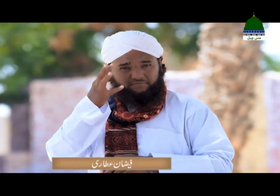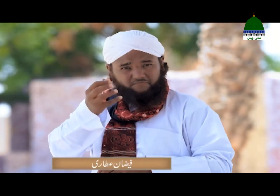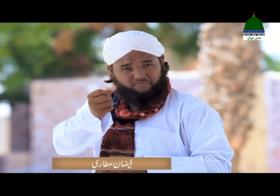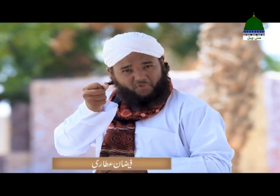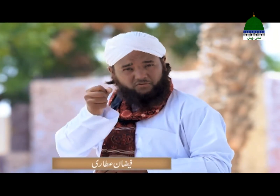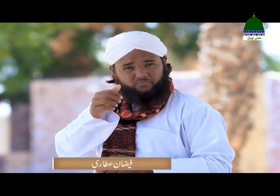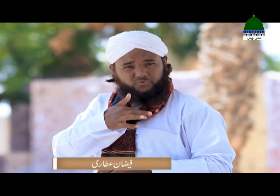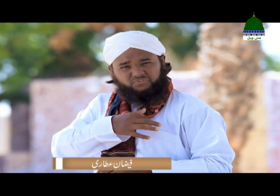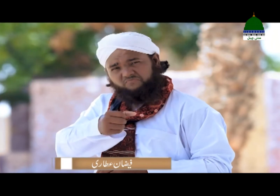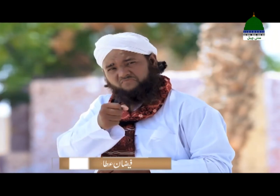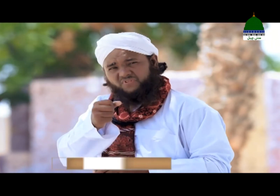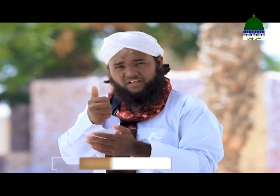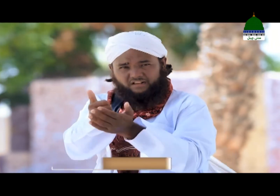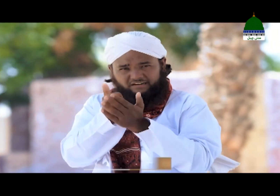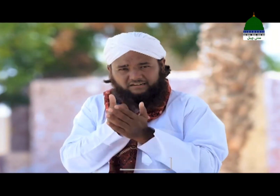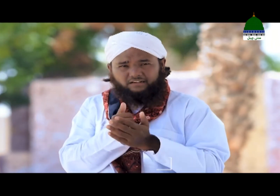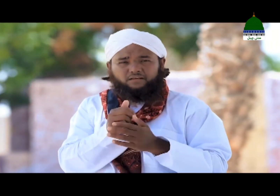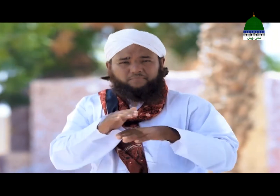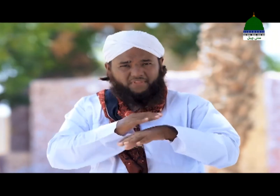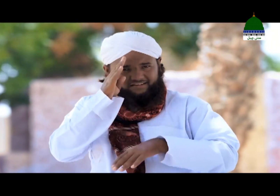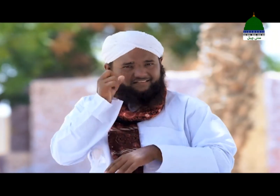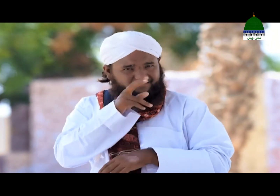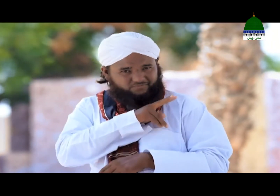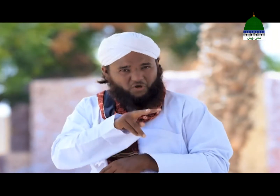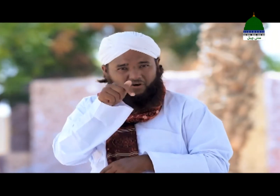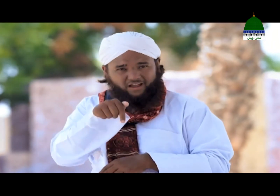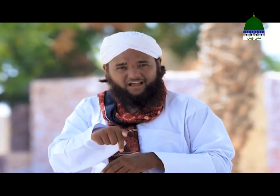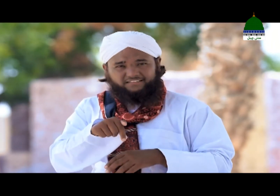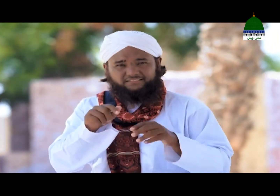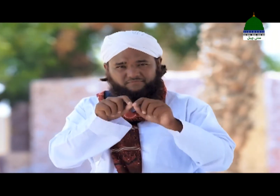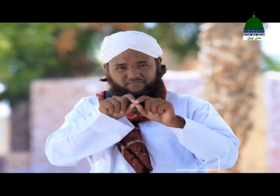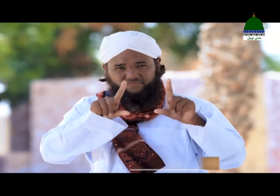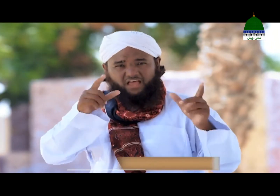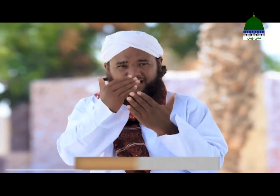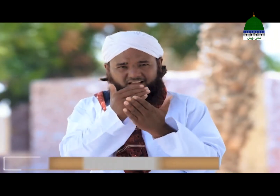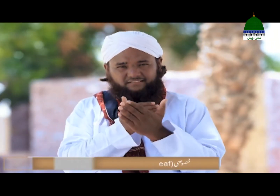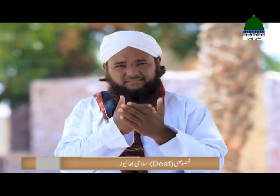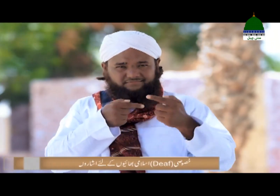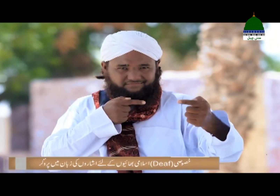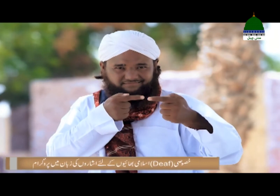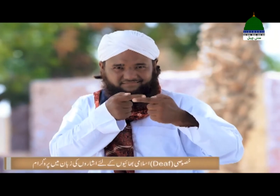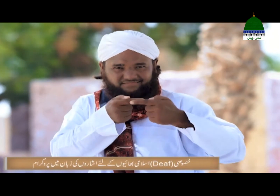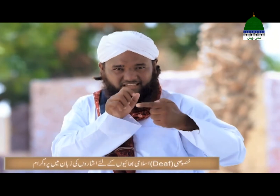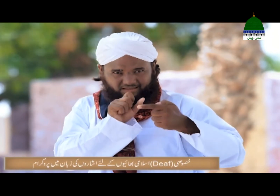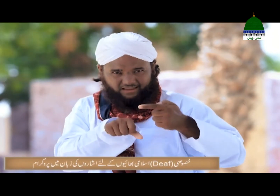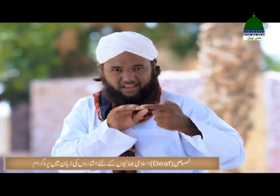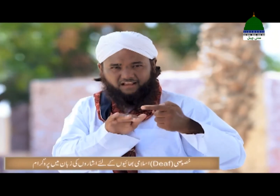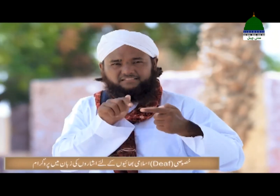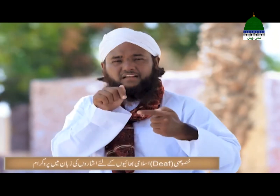کی دولت عطا فرمائے۔ پیارے اسلامی بھائیوں، آج کے پروگرام کا وقت اختتام کی طرف بڑھ رہا ہے۔ اللہ پاک